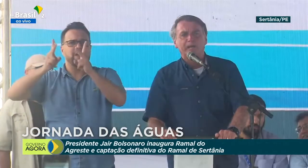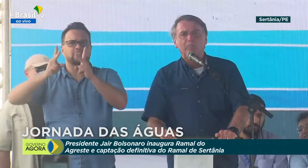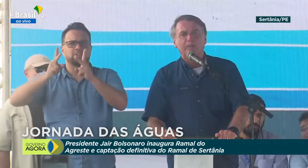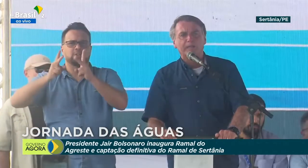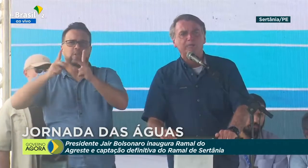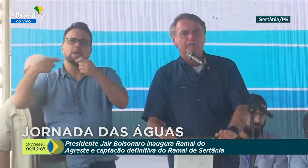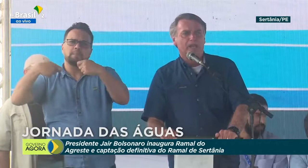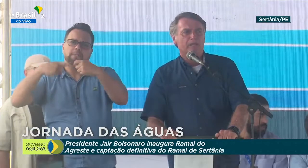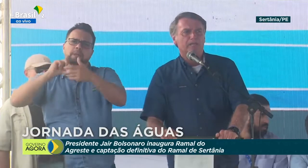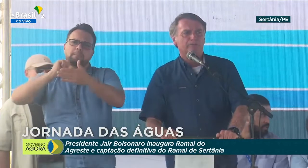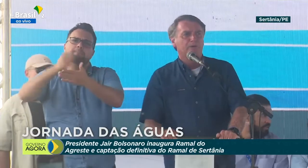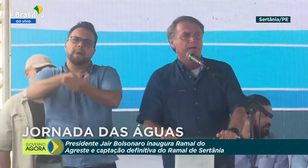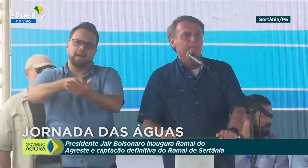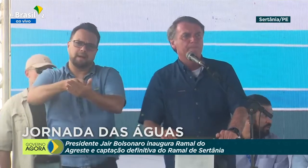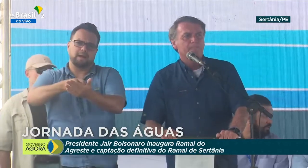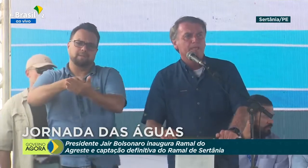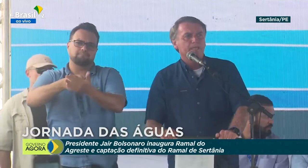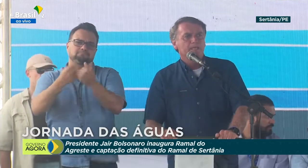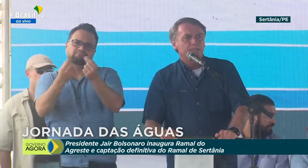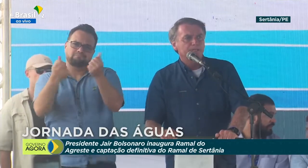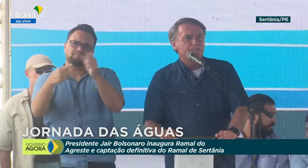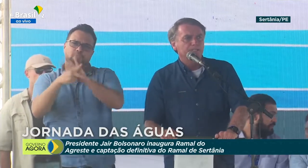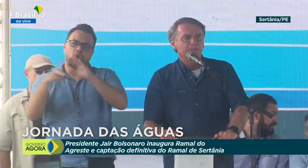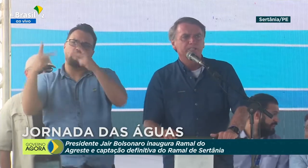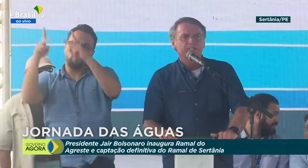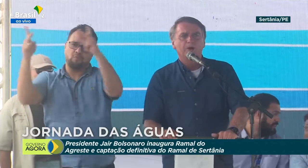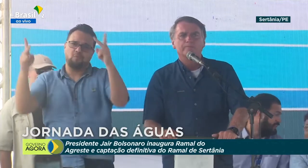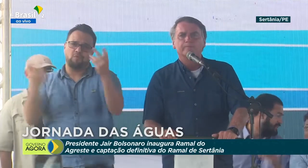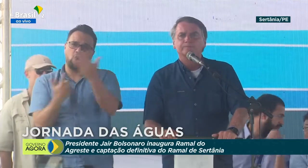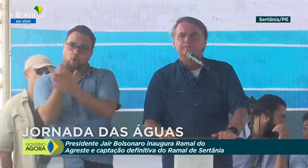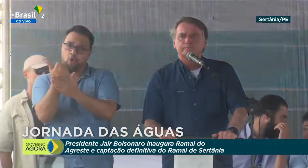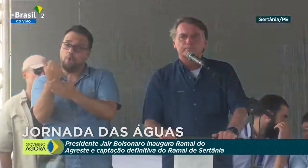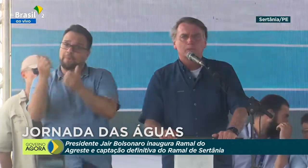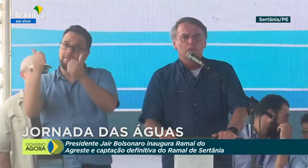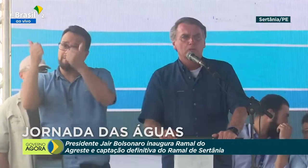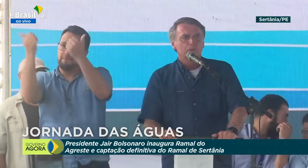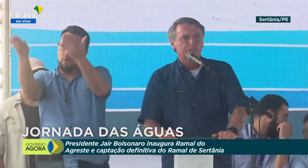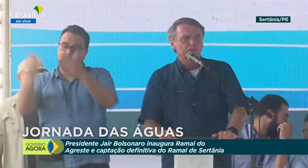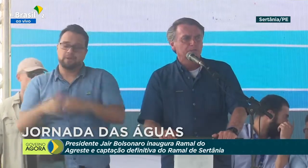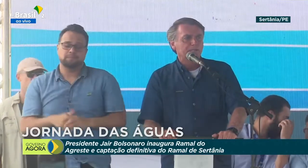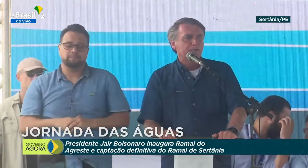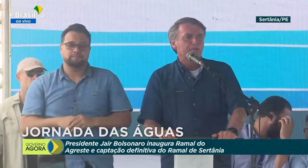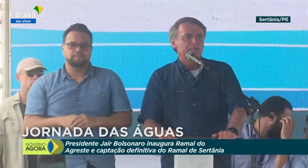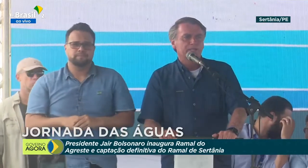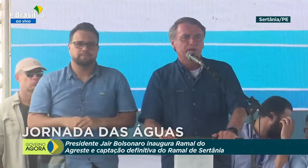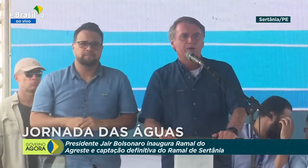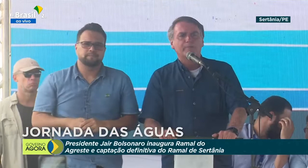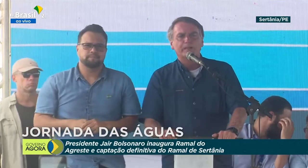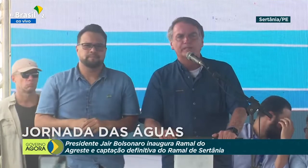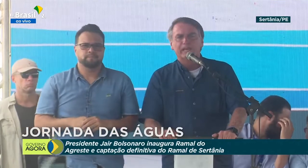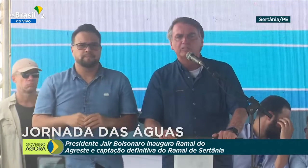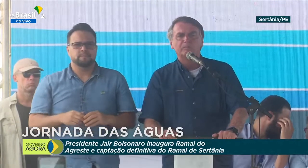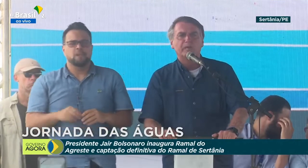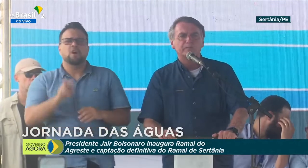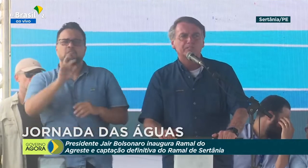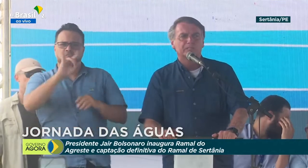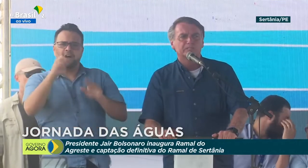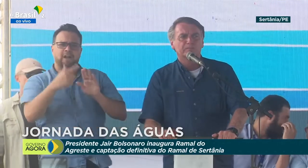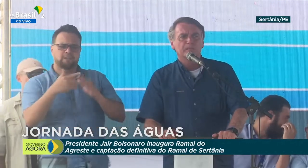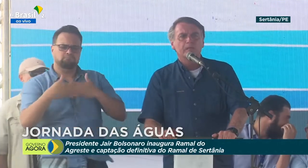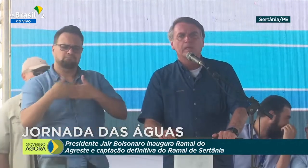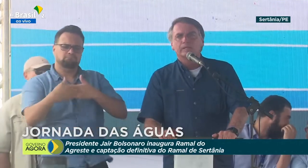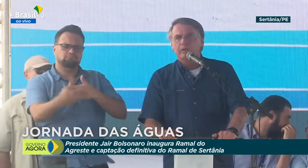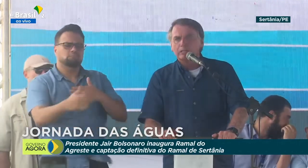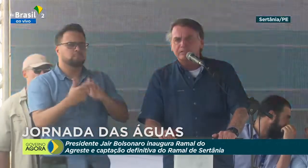que pagar o preço deles lá de fora. Decidimos, então, os números serão apresentados nos próximos